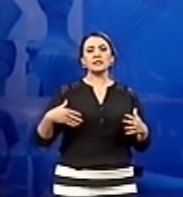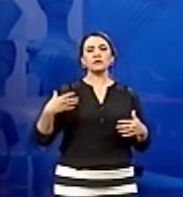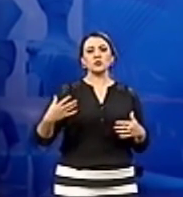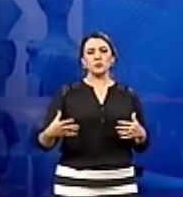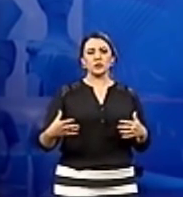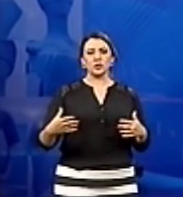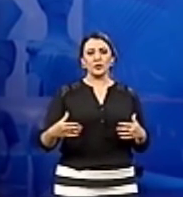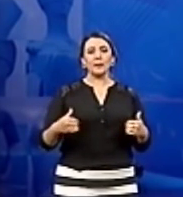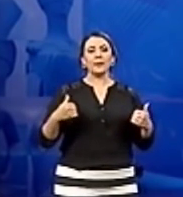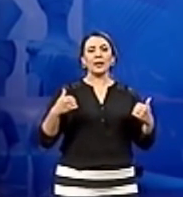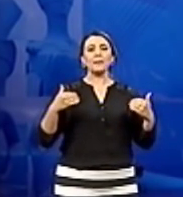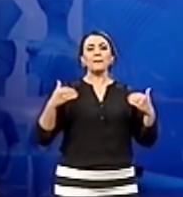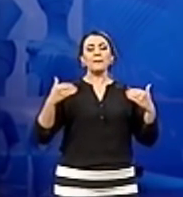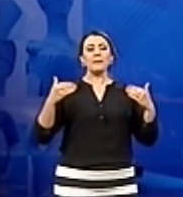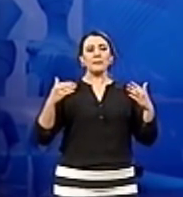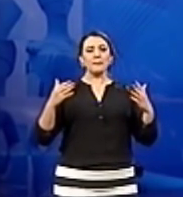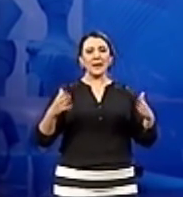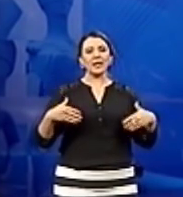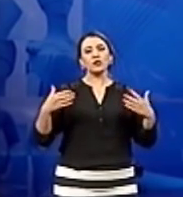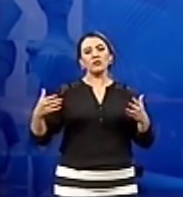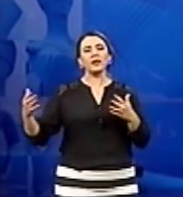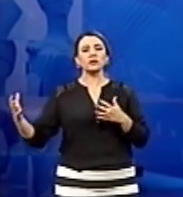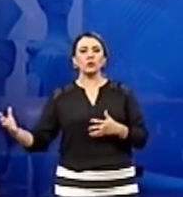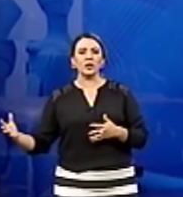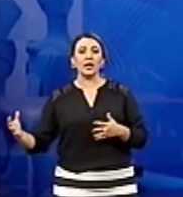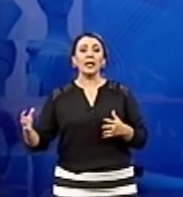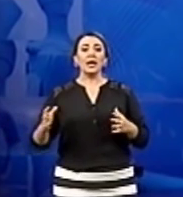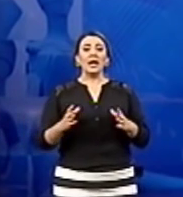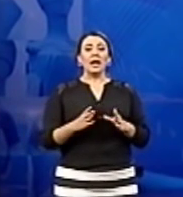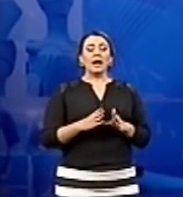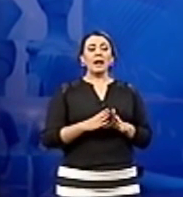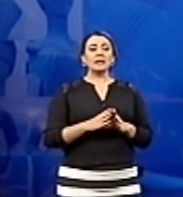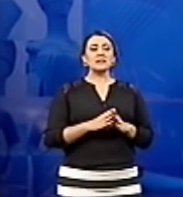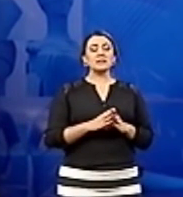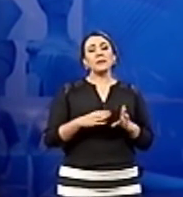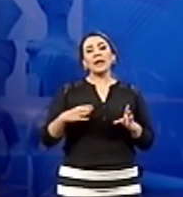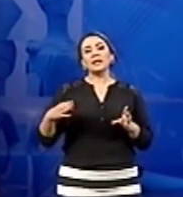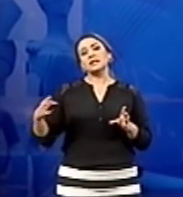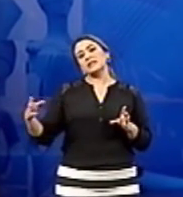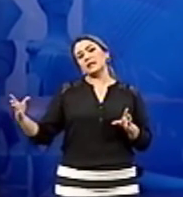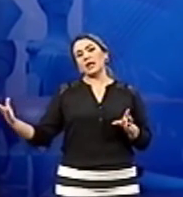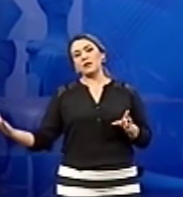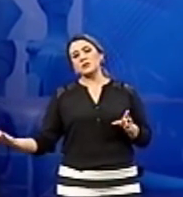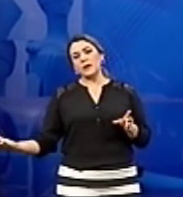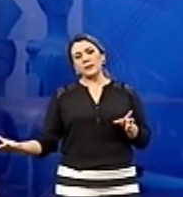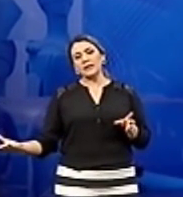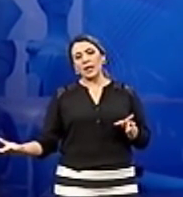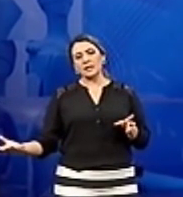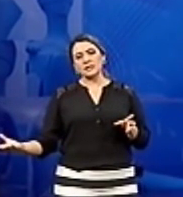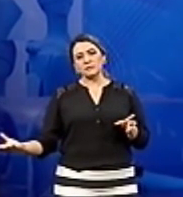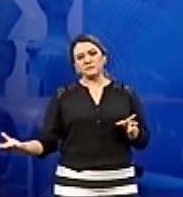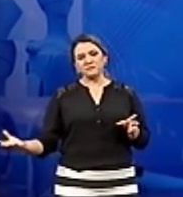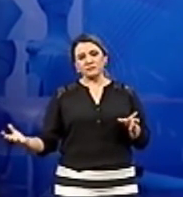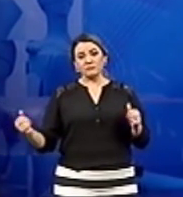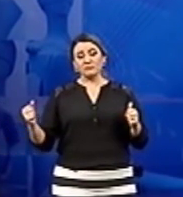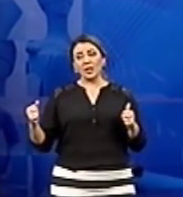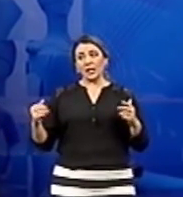sendo substituída pela maquinofatura, as máquinas ainda eram experimentais.